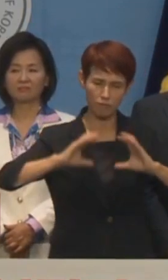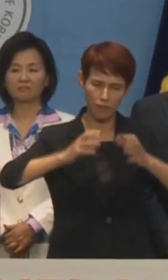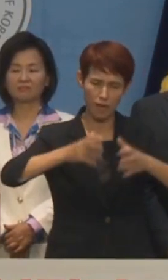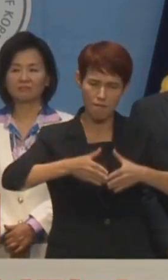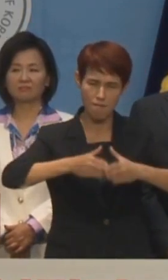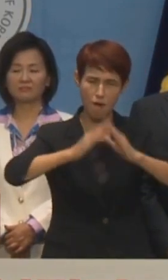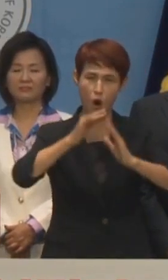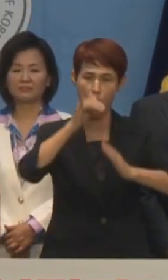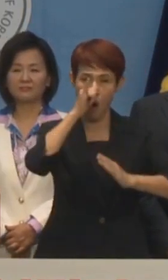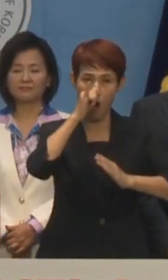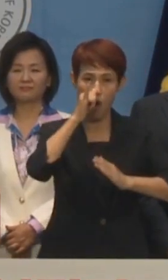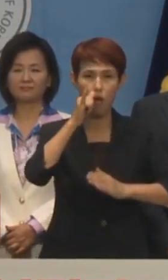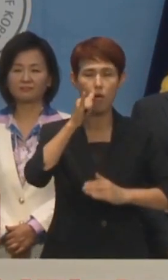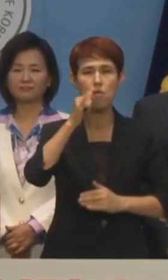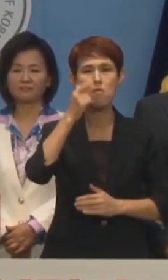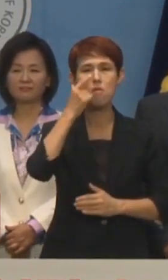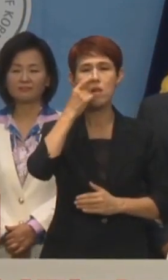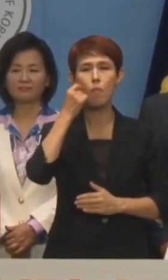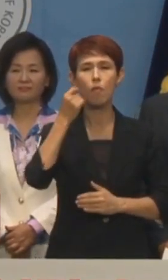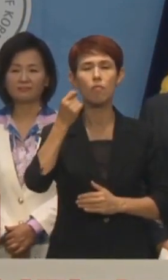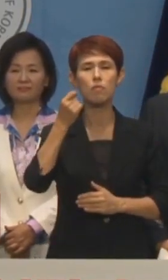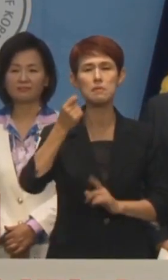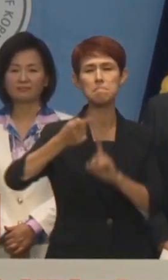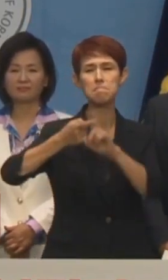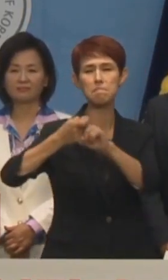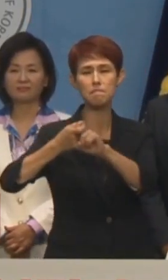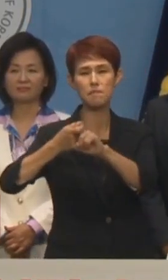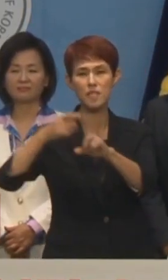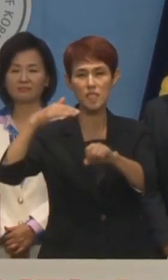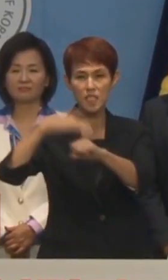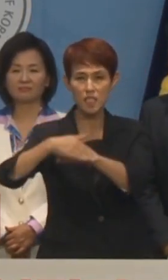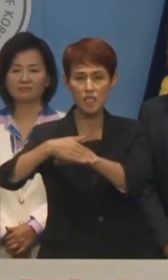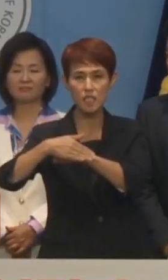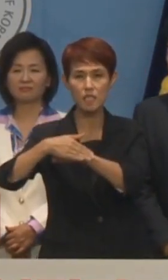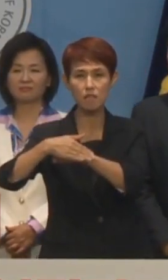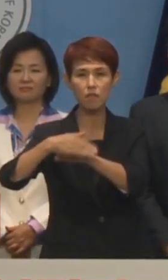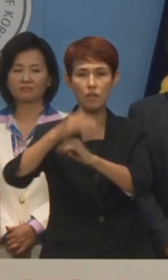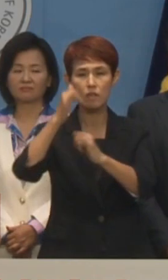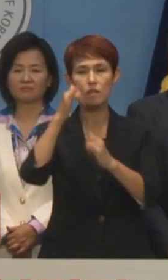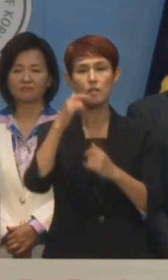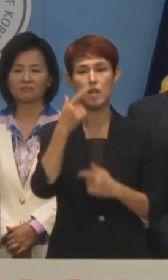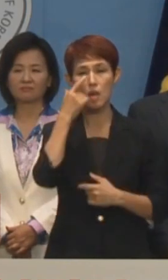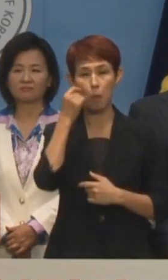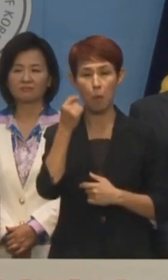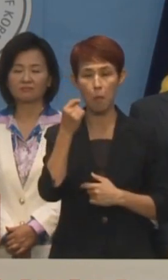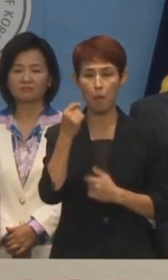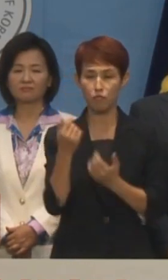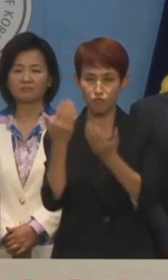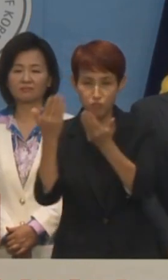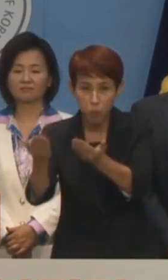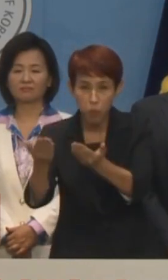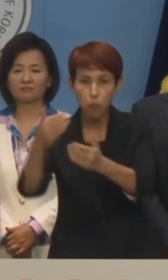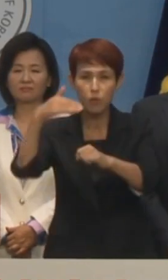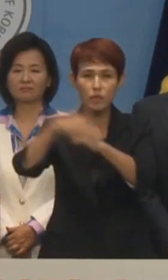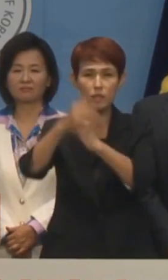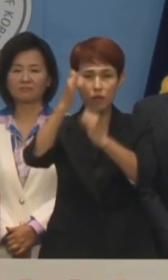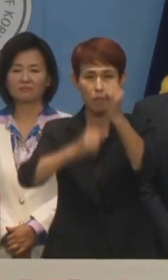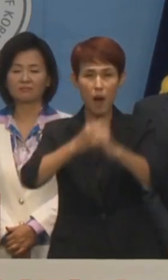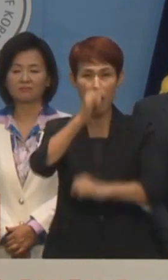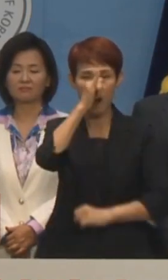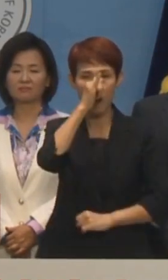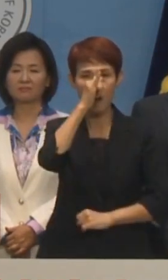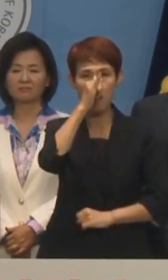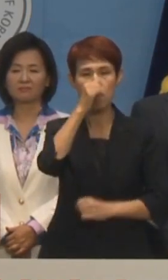역사를 일본 파시스트 극우와 친일 반민족 세력이 날조한 역사로 대체하려는 윤석열 정부를